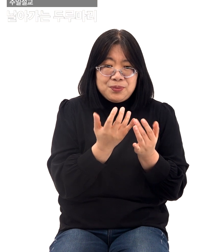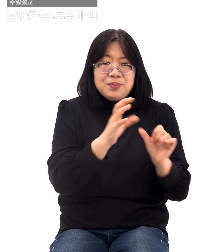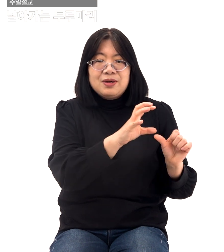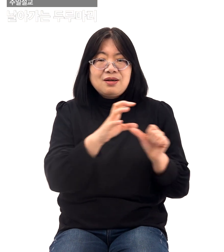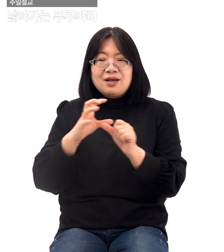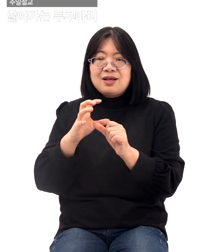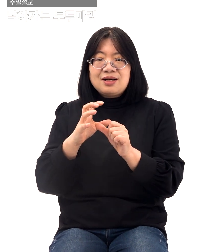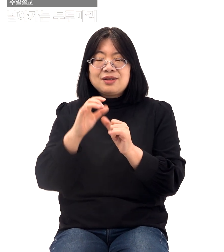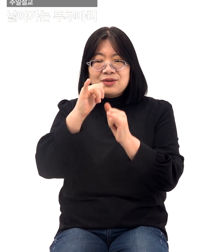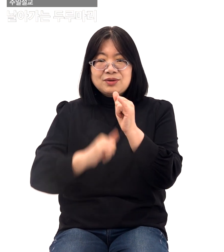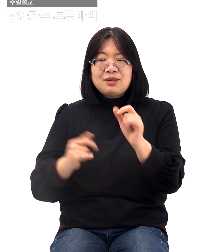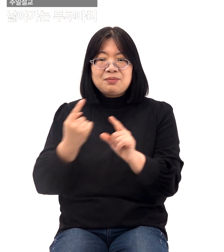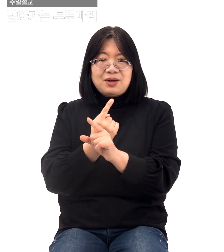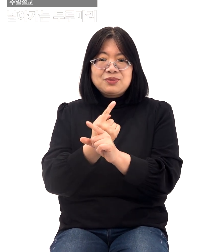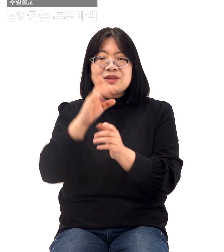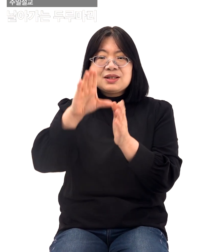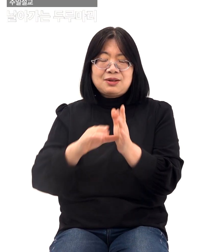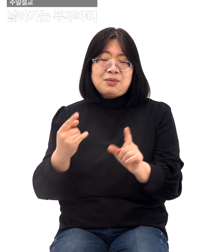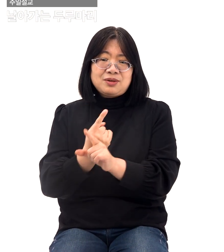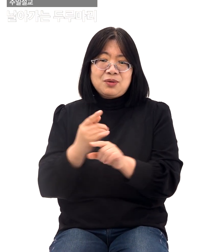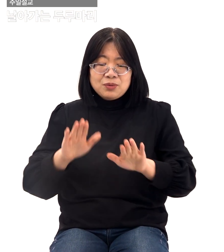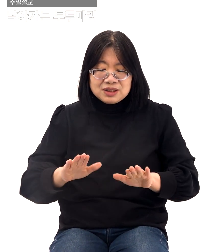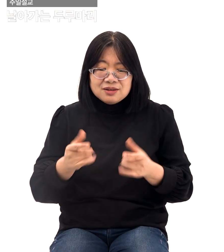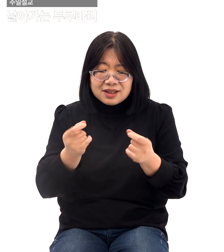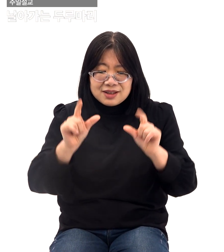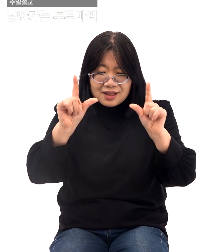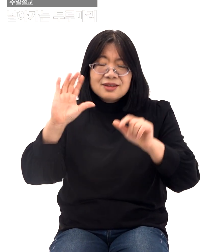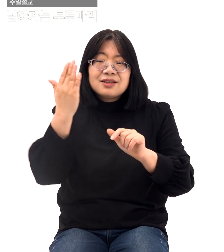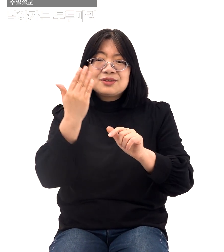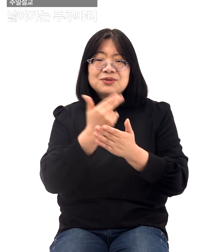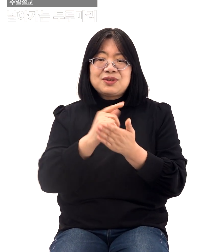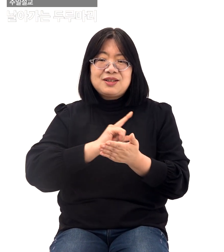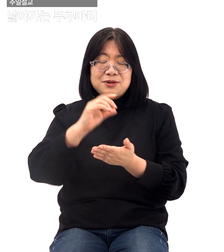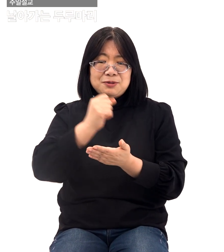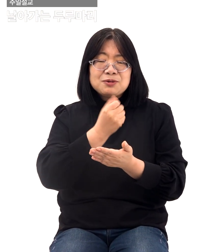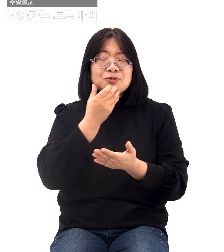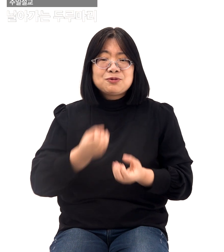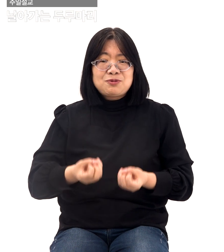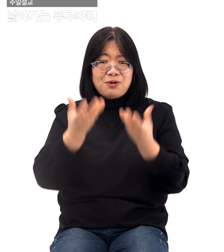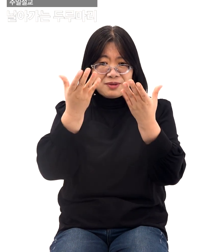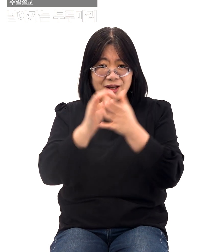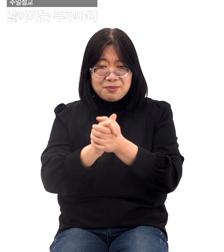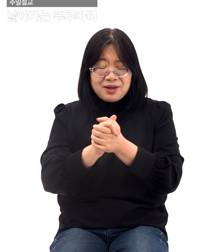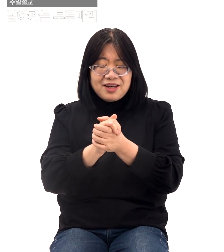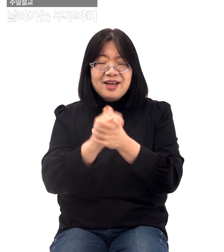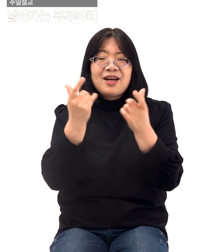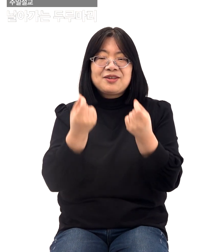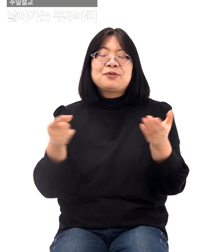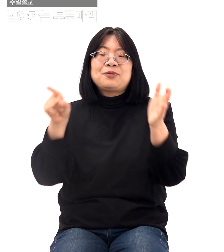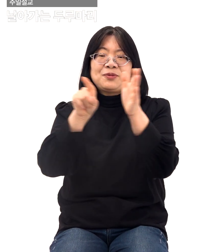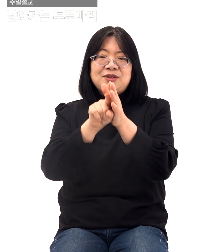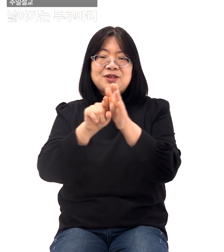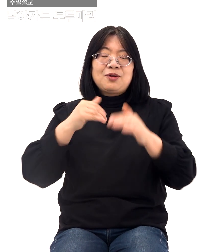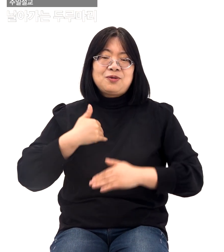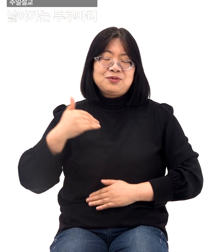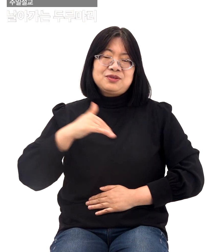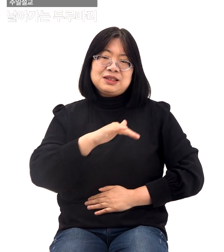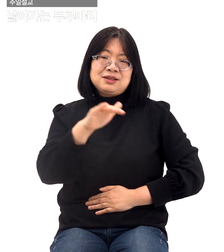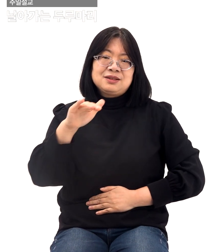바꾸었어요. 오늘이 그런 날이 되기를 주의 이름으로 축복합니다. 네? 믿습니까? 그러기 위해서는